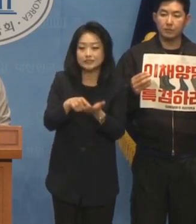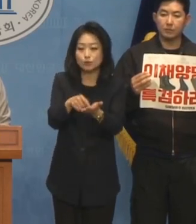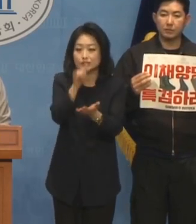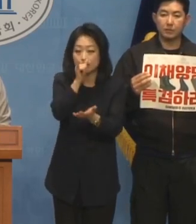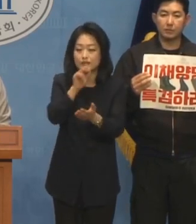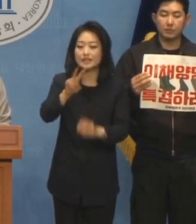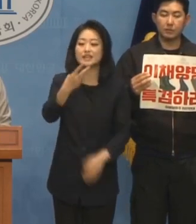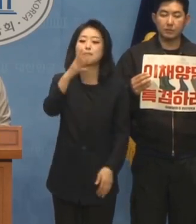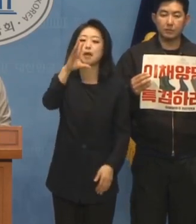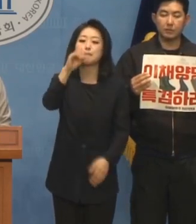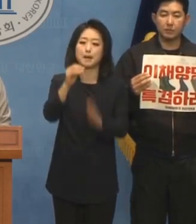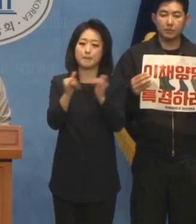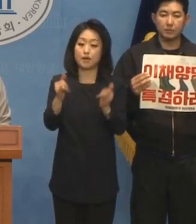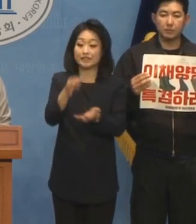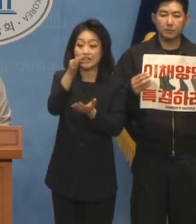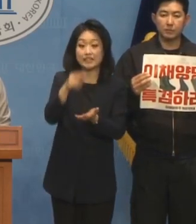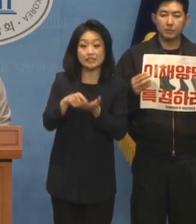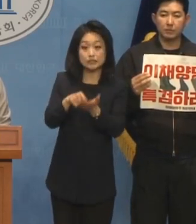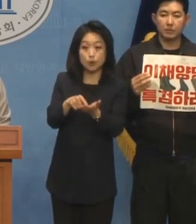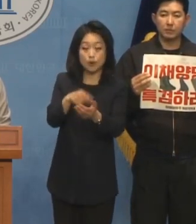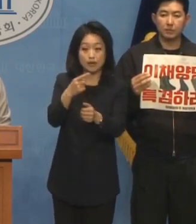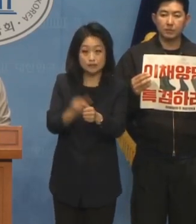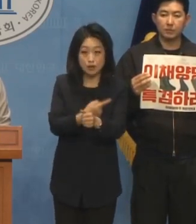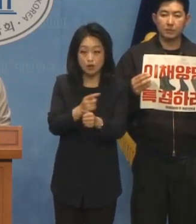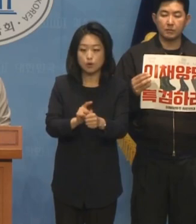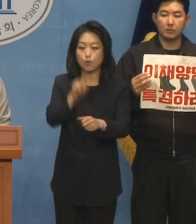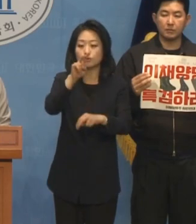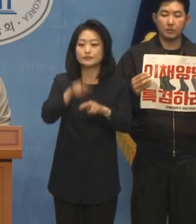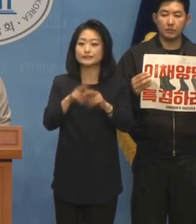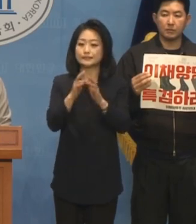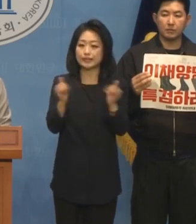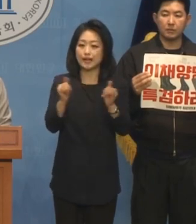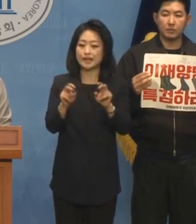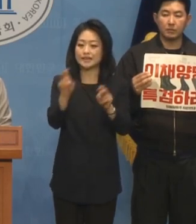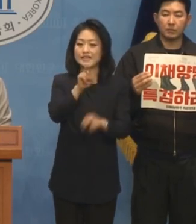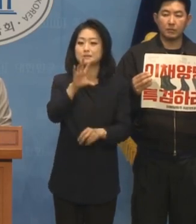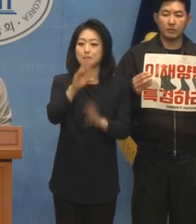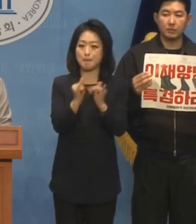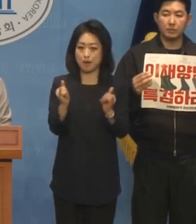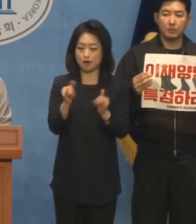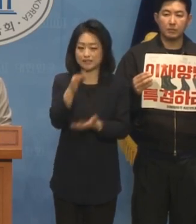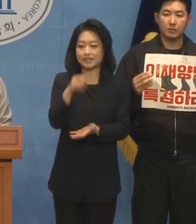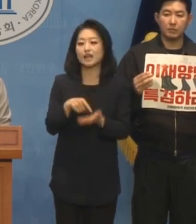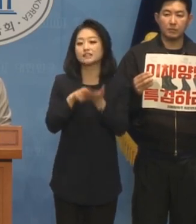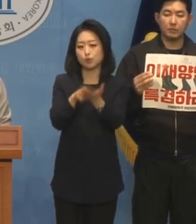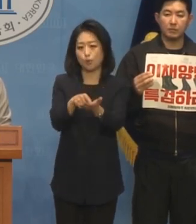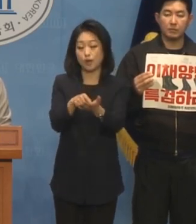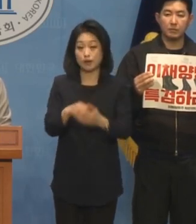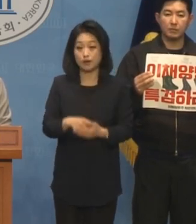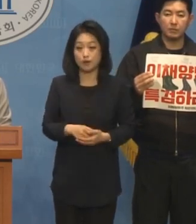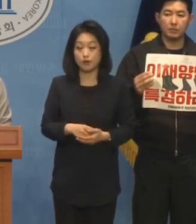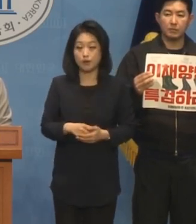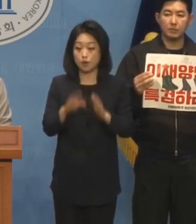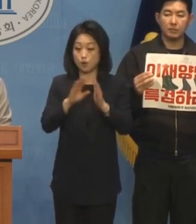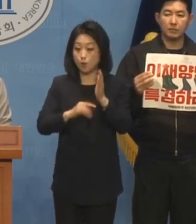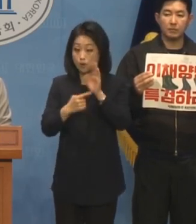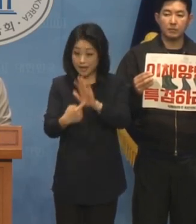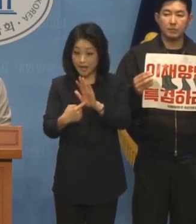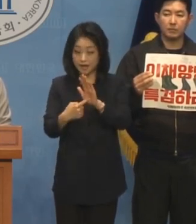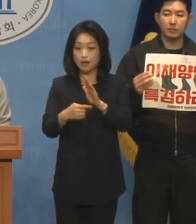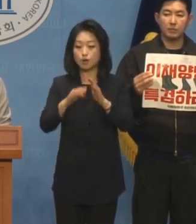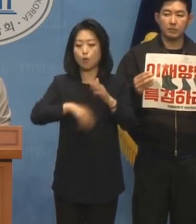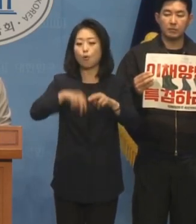명입니다 재산신고 해서 고의 공직자 20만 명입니다 공개되는 고의